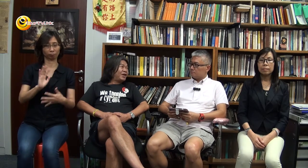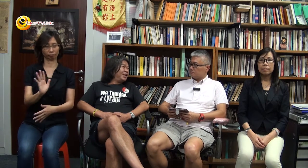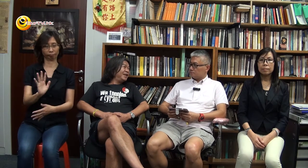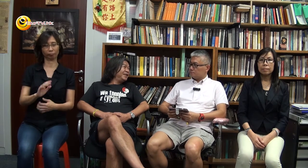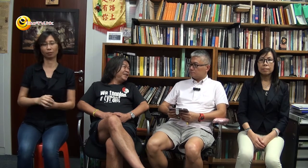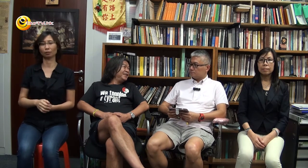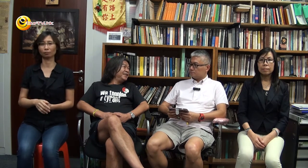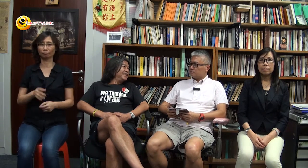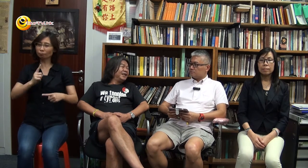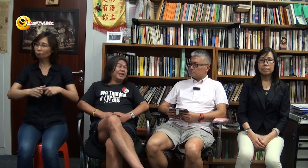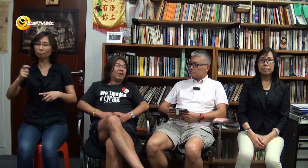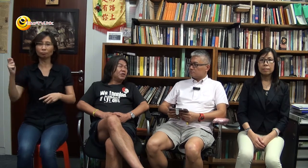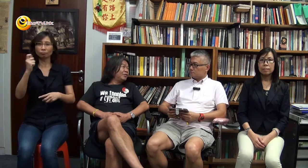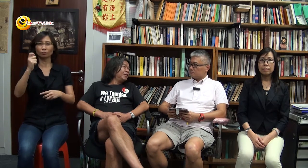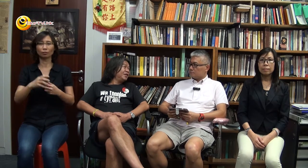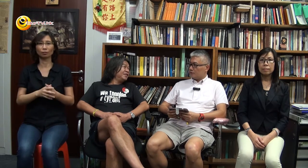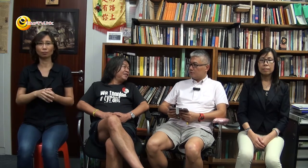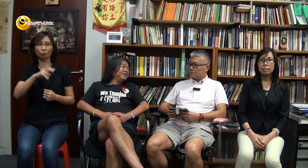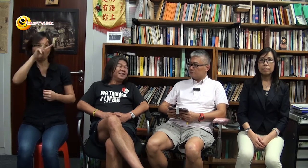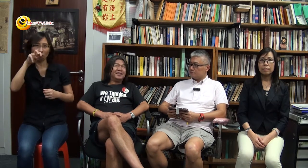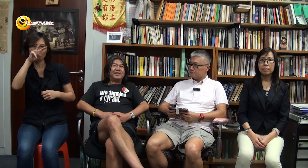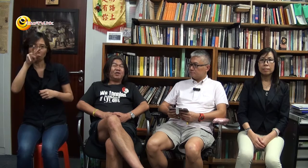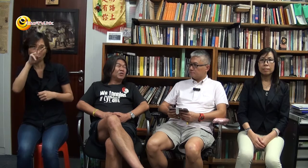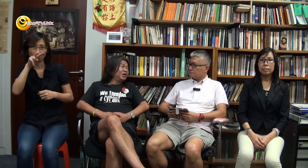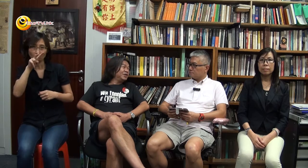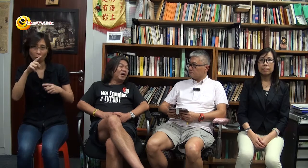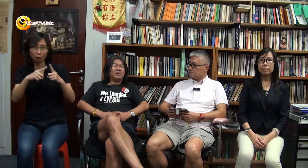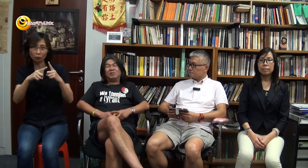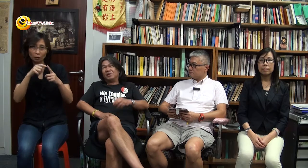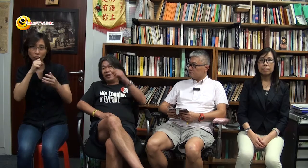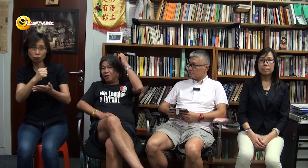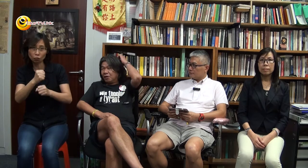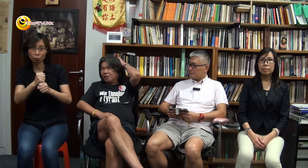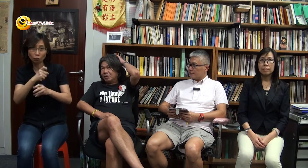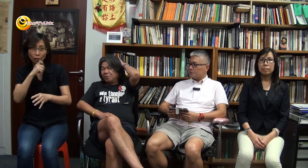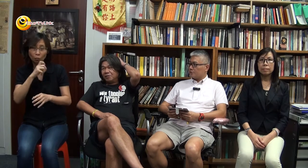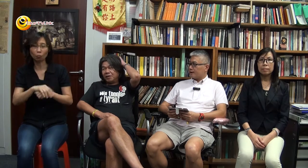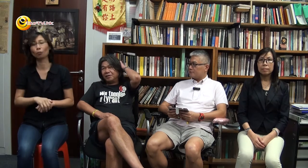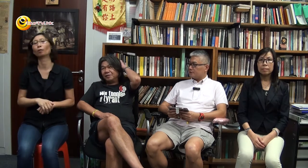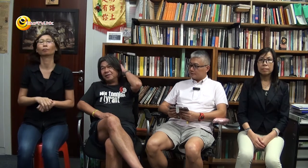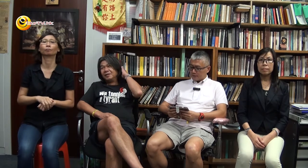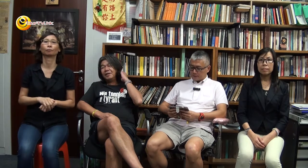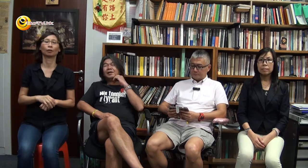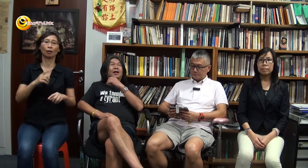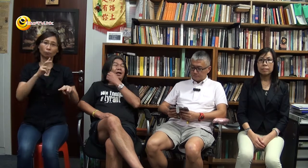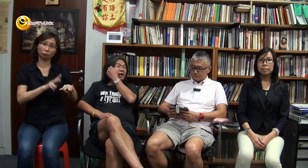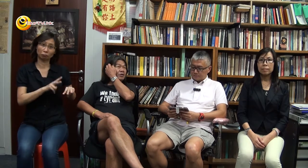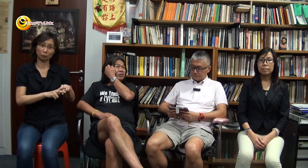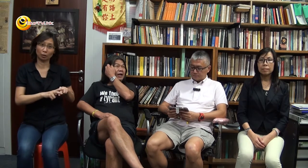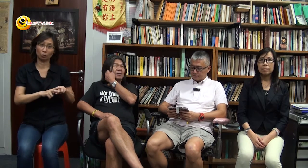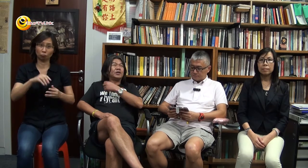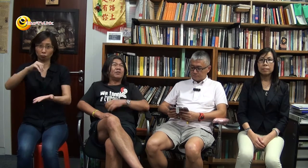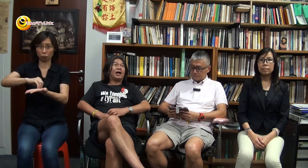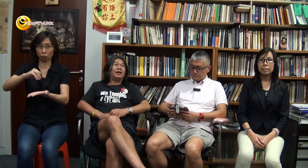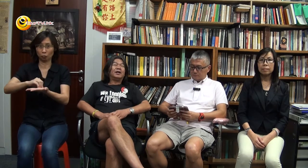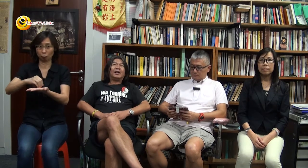有冇咁快啊？又揾到人喎、啊。 係咯。 有中央任免呢個。 成套做曬嘅喎，真 係。係啊，做